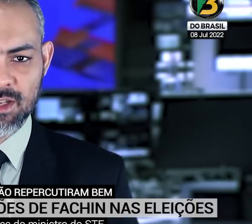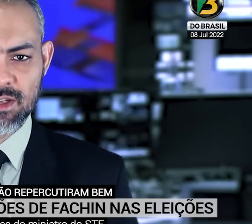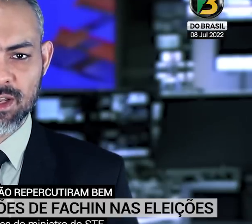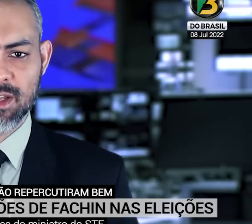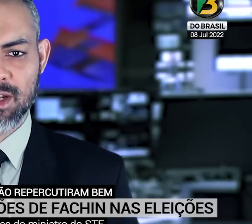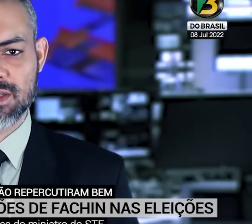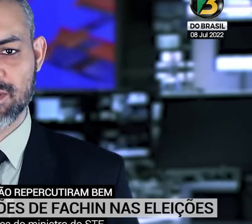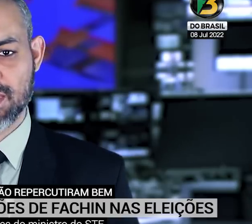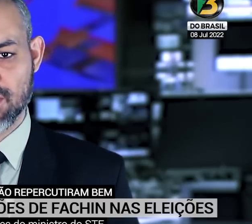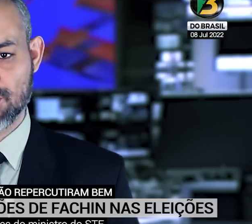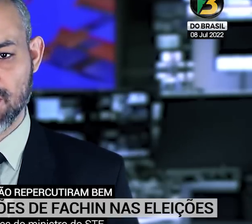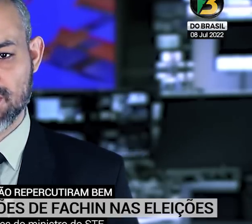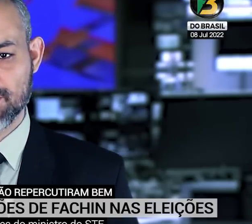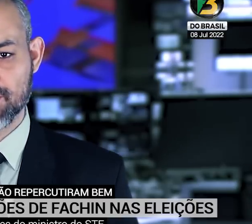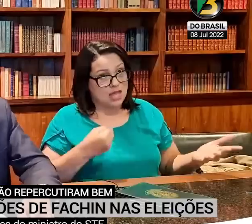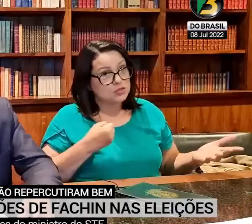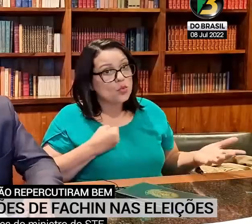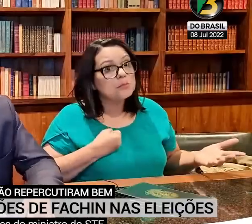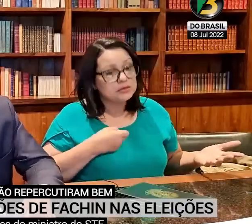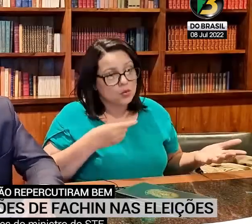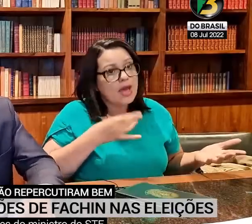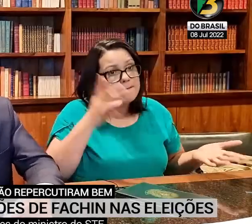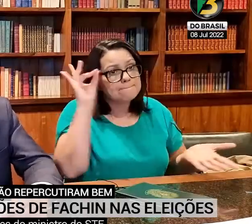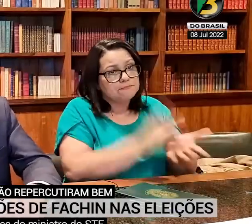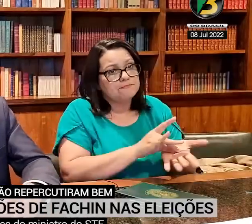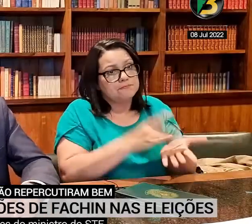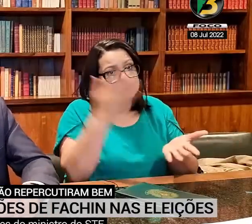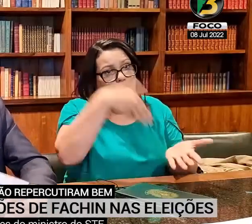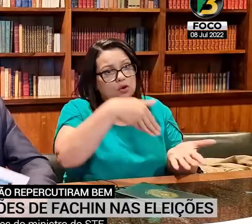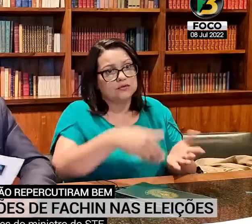recentes The Waking em relação às eleições